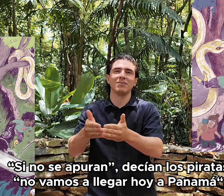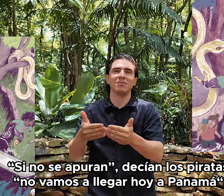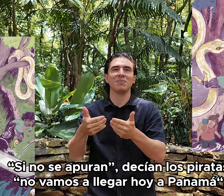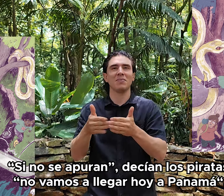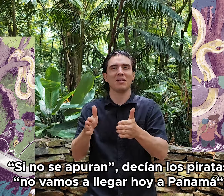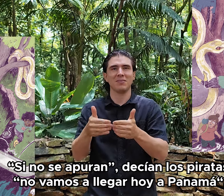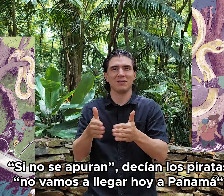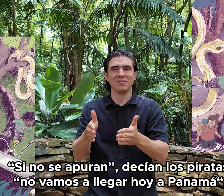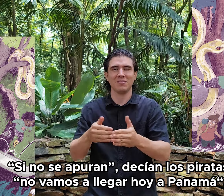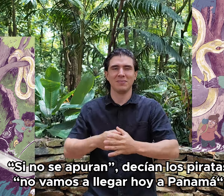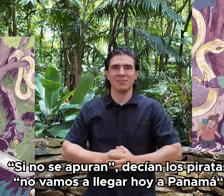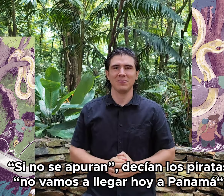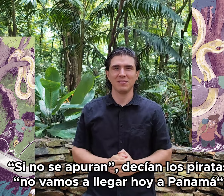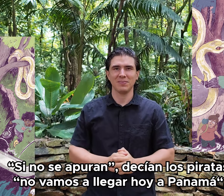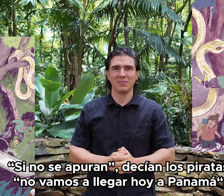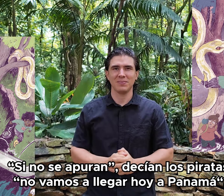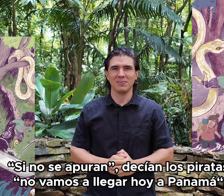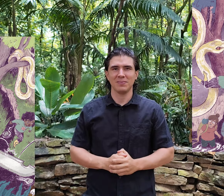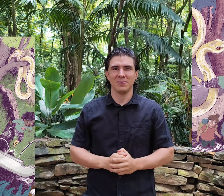piratas, no vamos a llegar hoy a Panamá.